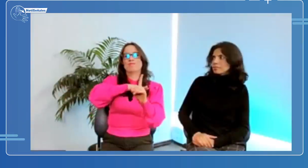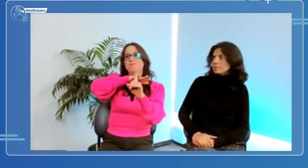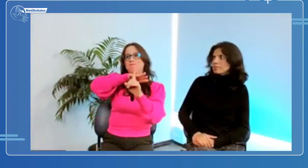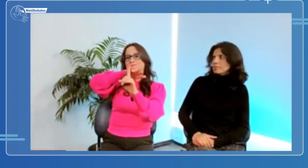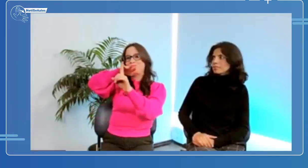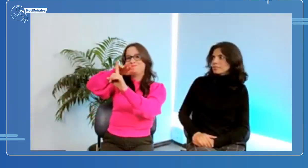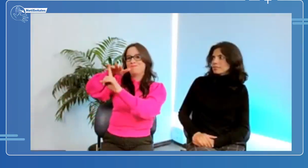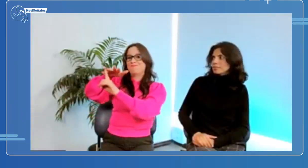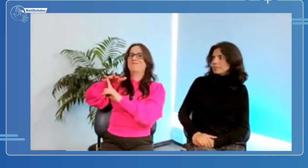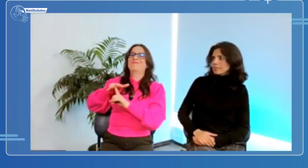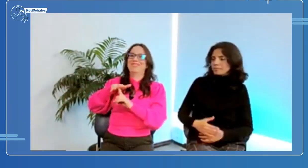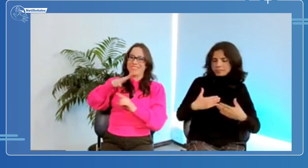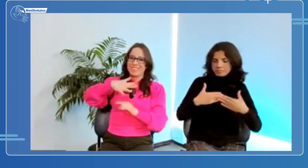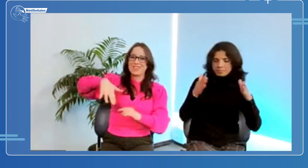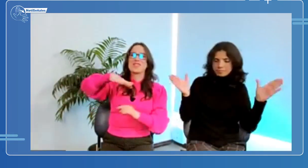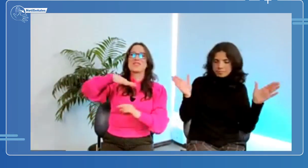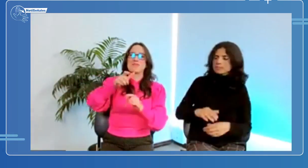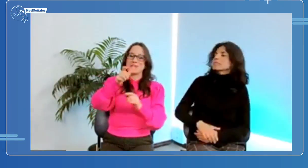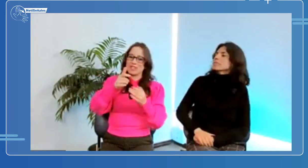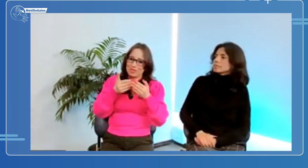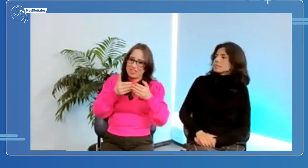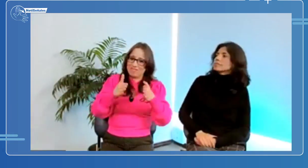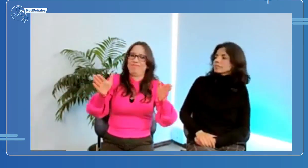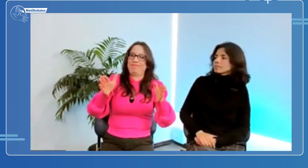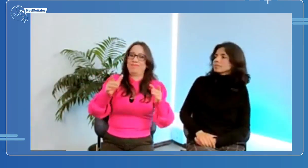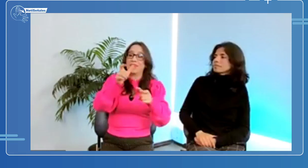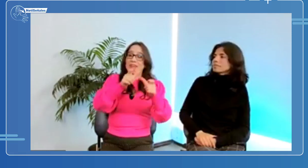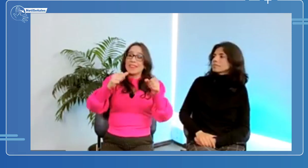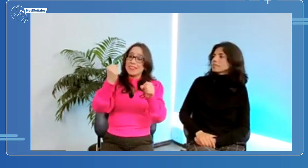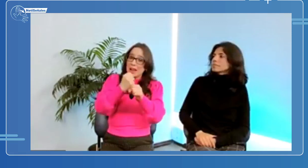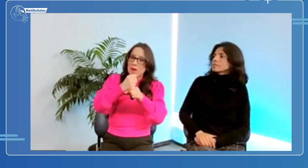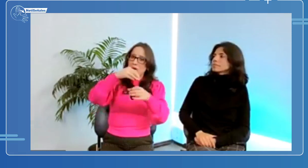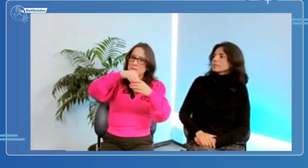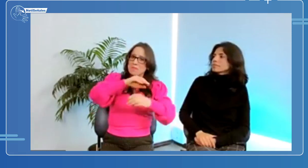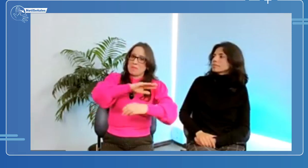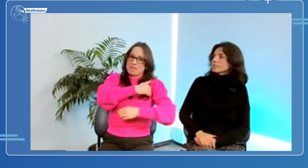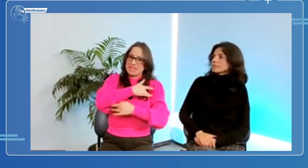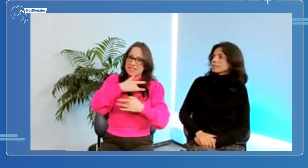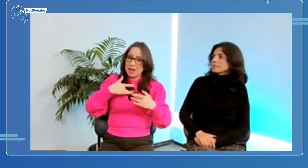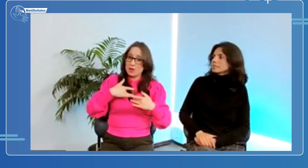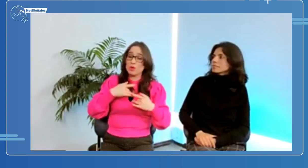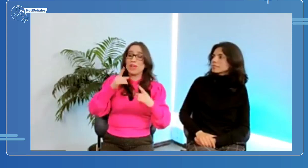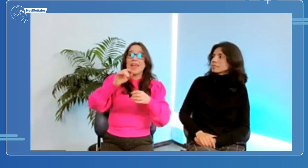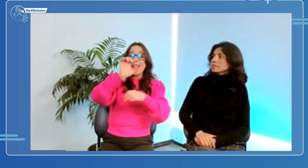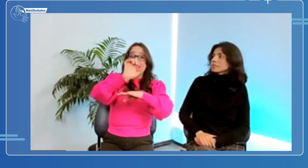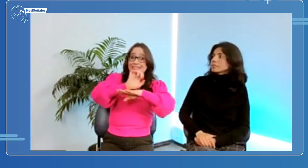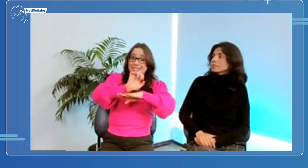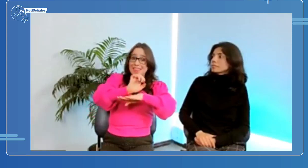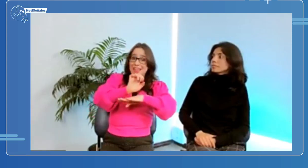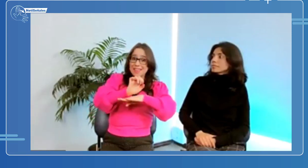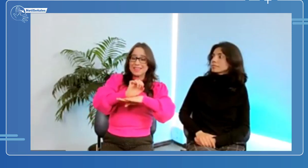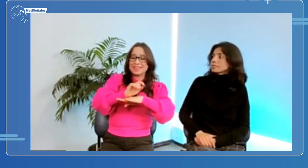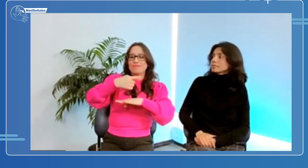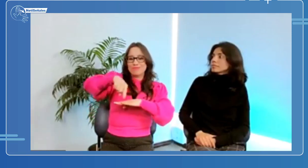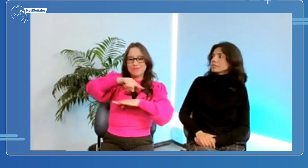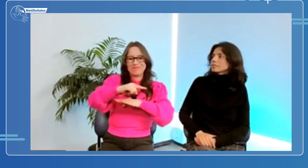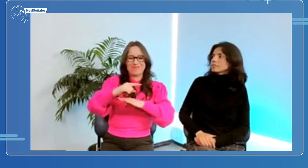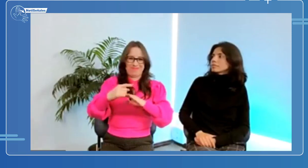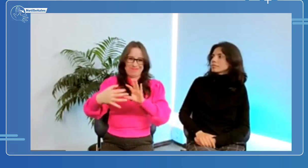sino que también estamos comprometidos con hacer incidencias dentro de la institución, con los trabajadores, funcionarios que